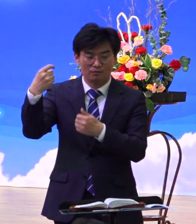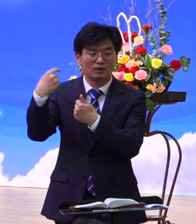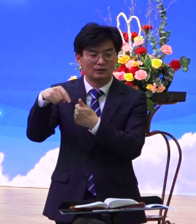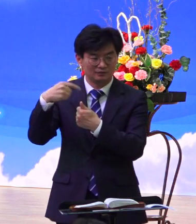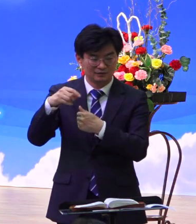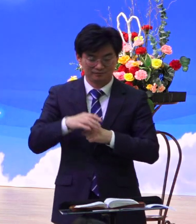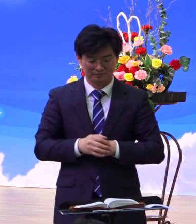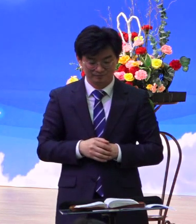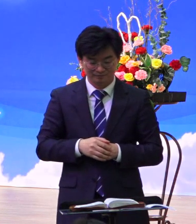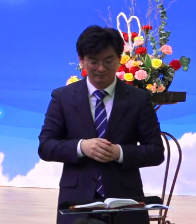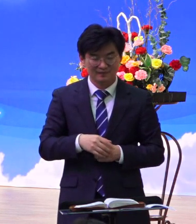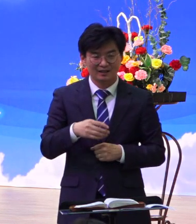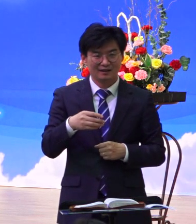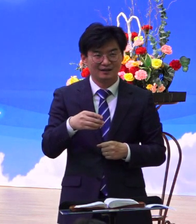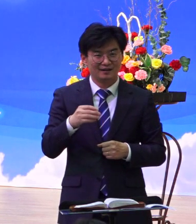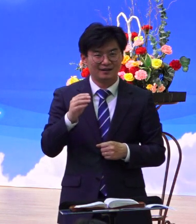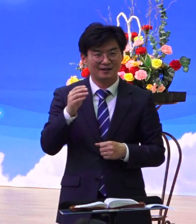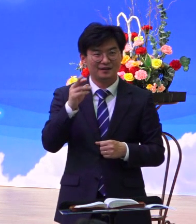인디애나주의 아주